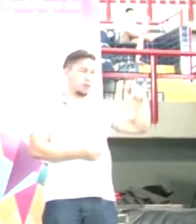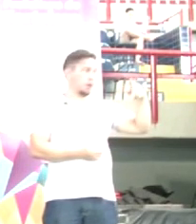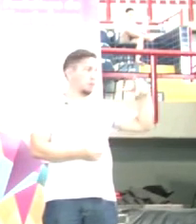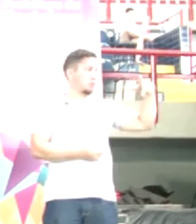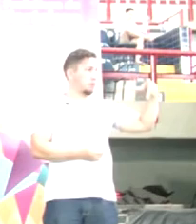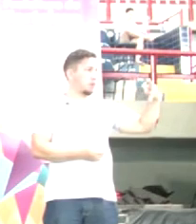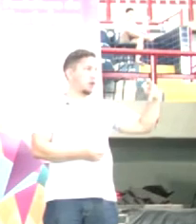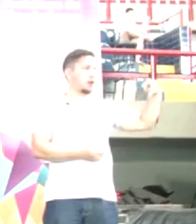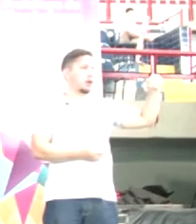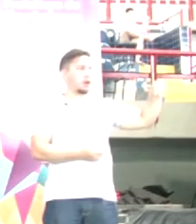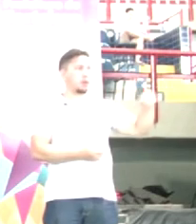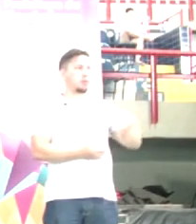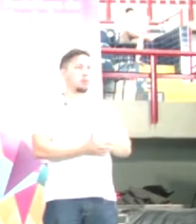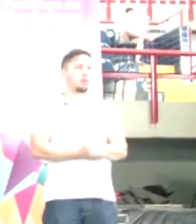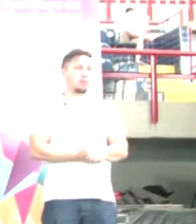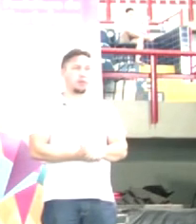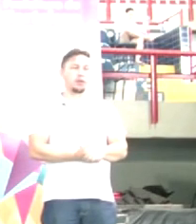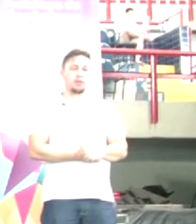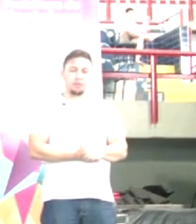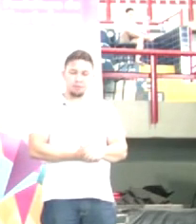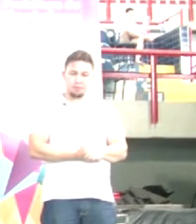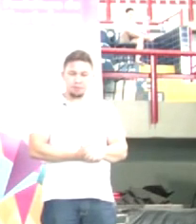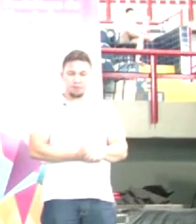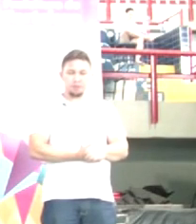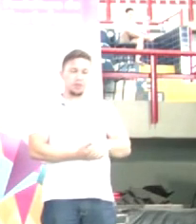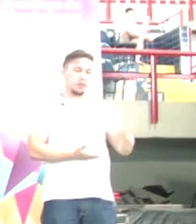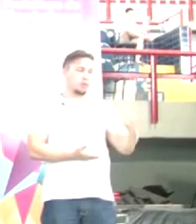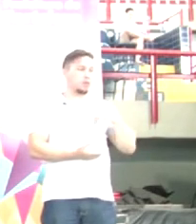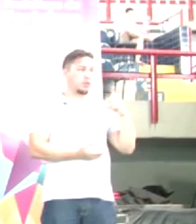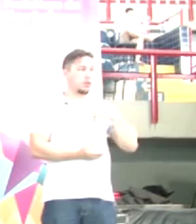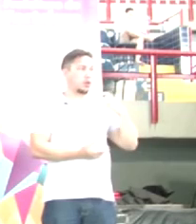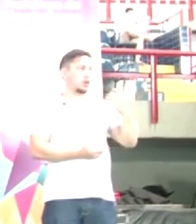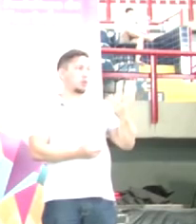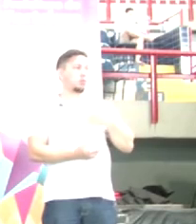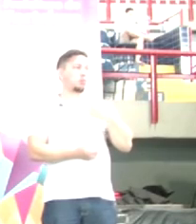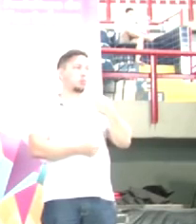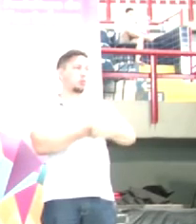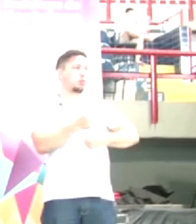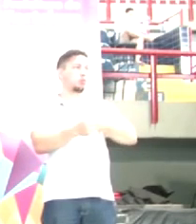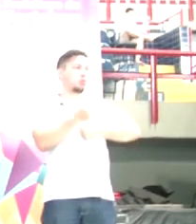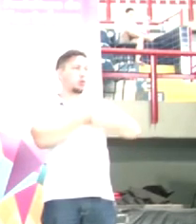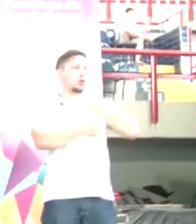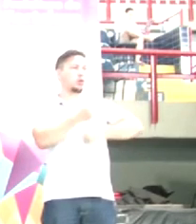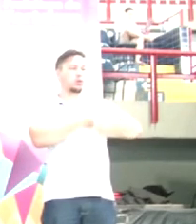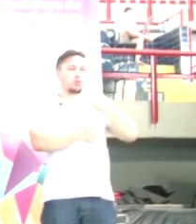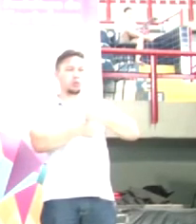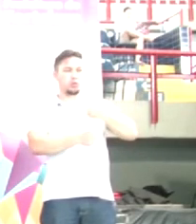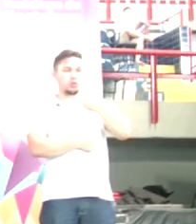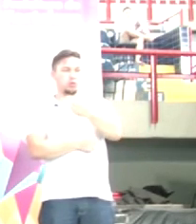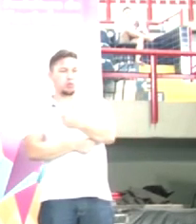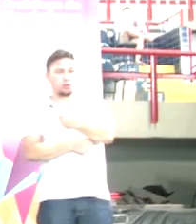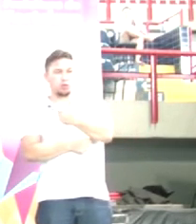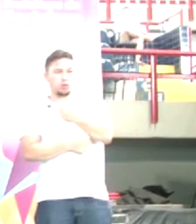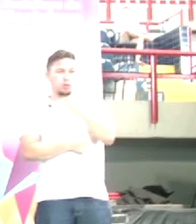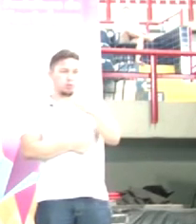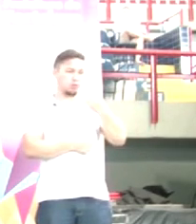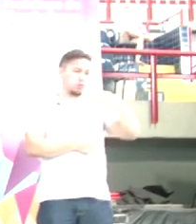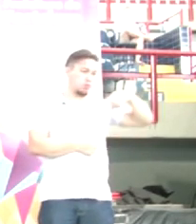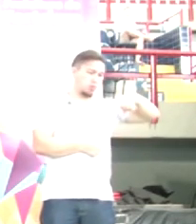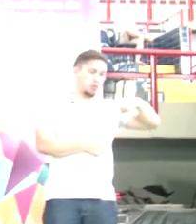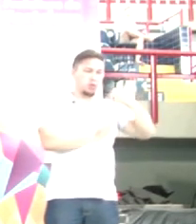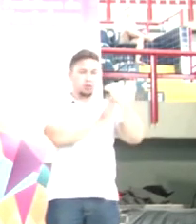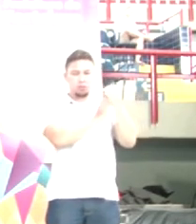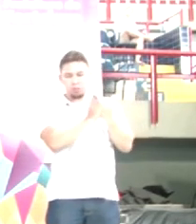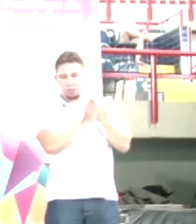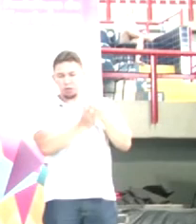milhão de enxofre. Em 2009, o diesel passou a ter 1.800 ppm